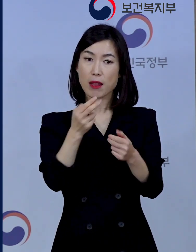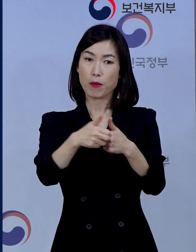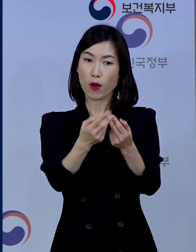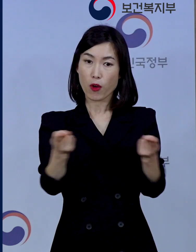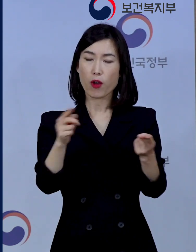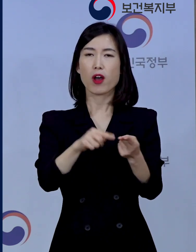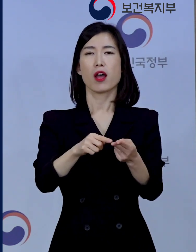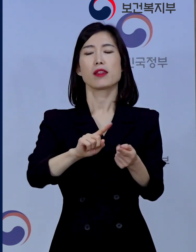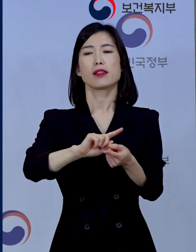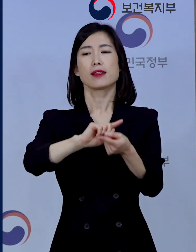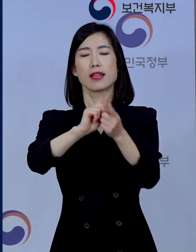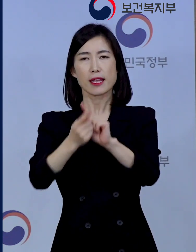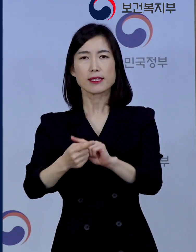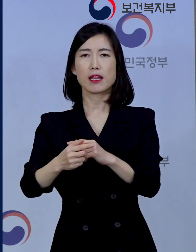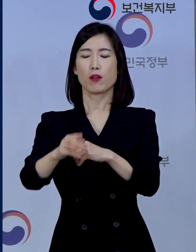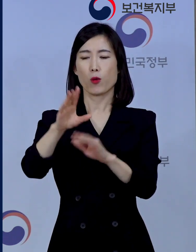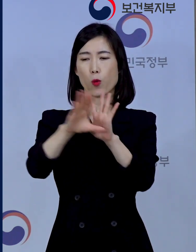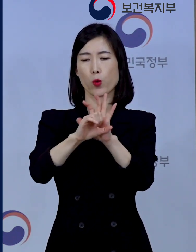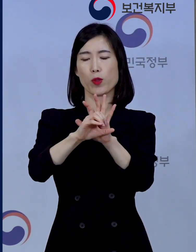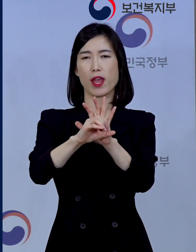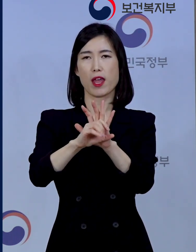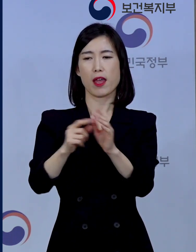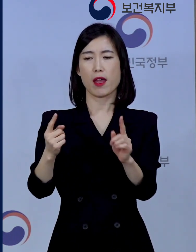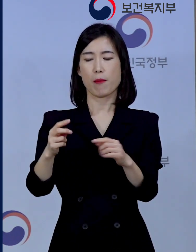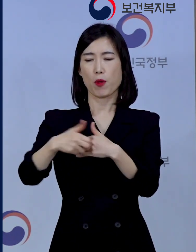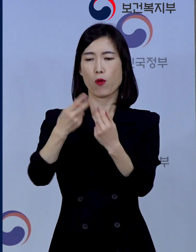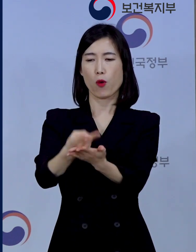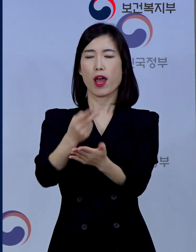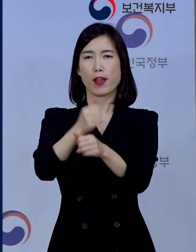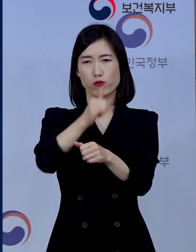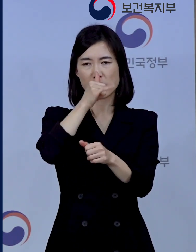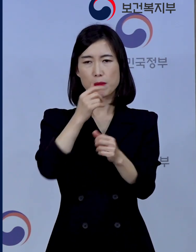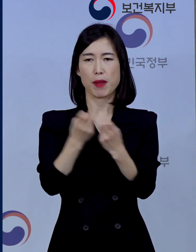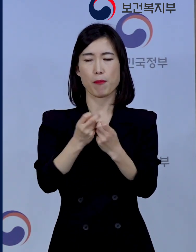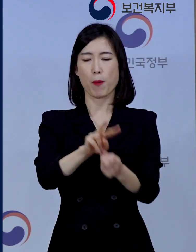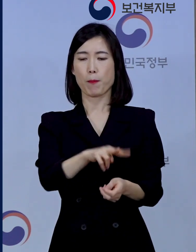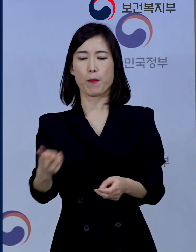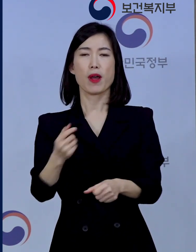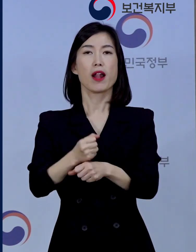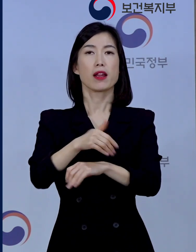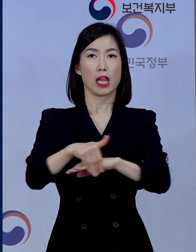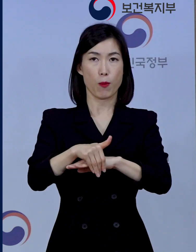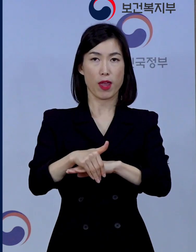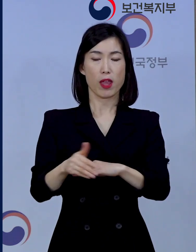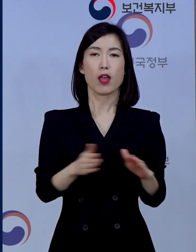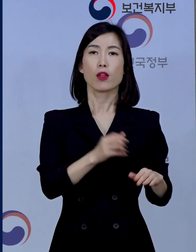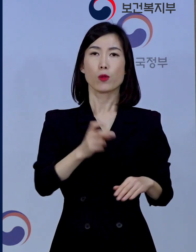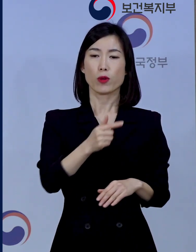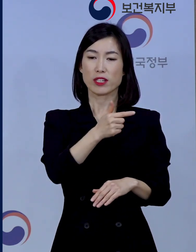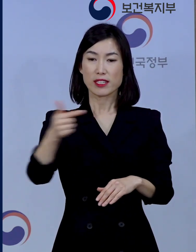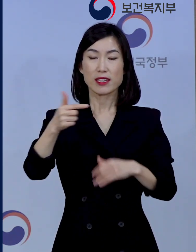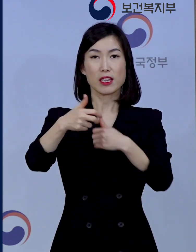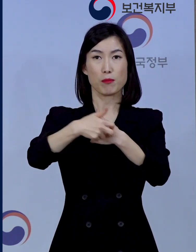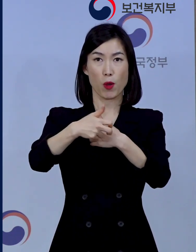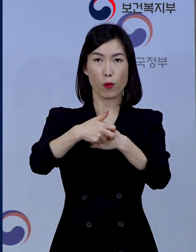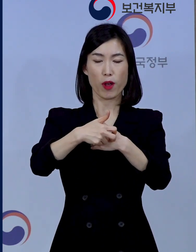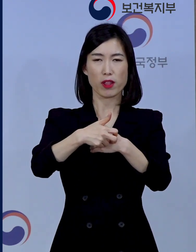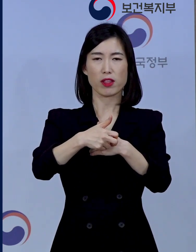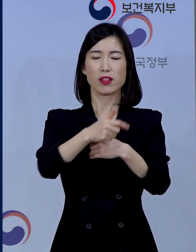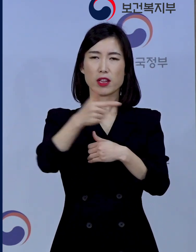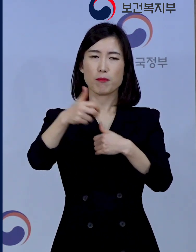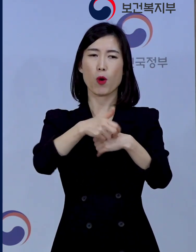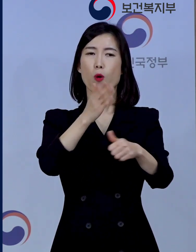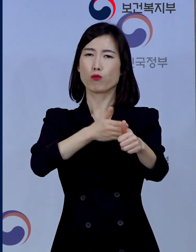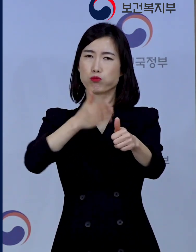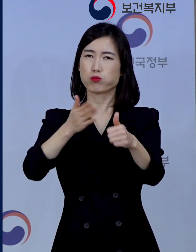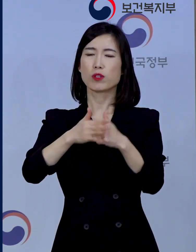있는 병상은 코로나19 중환자 병상으로 확보하겠습니다. 또한 상급종합병원을 중심으로